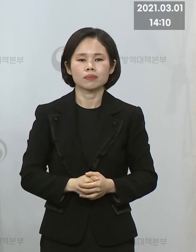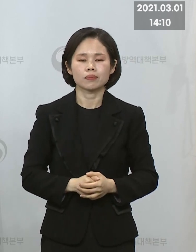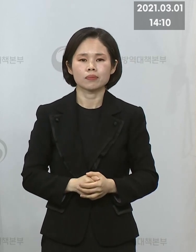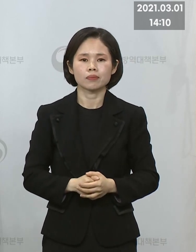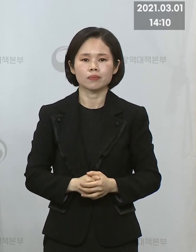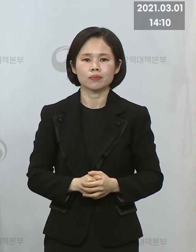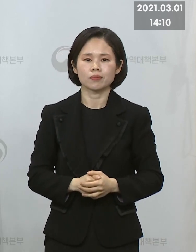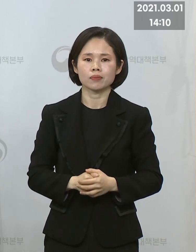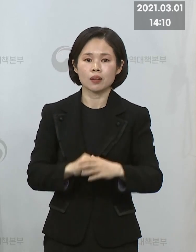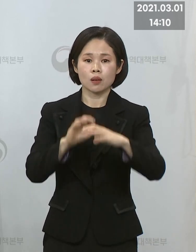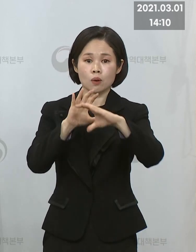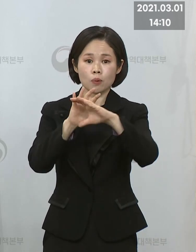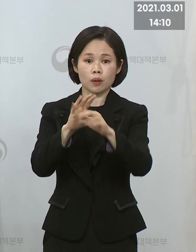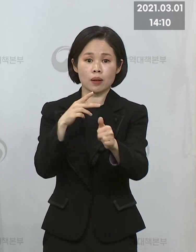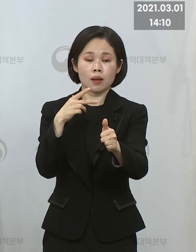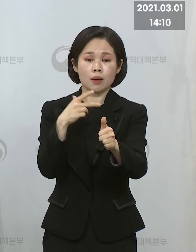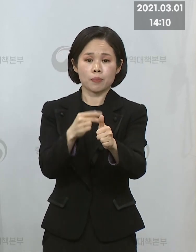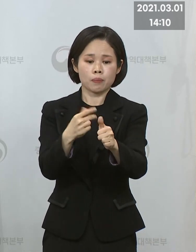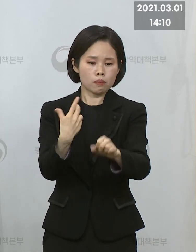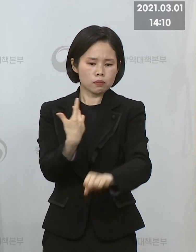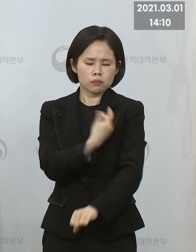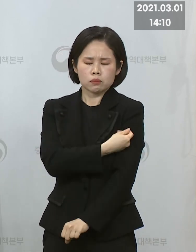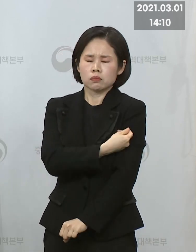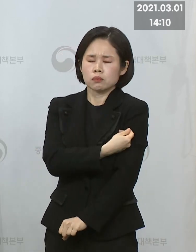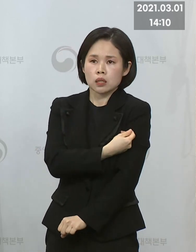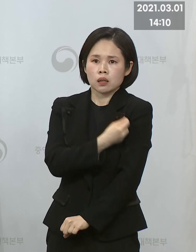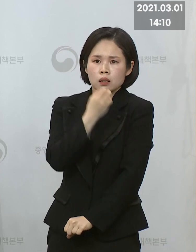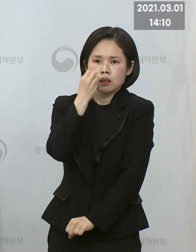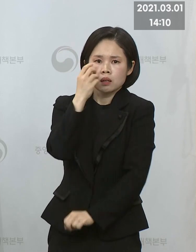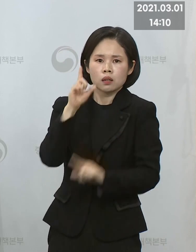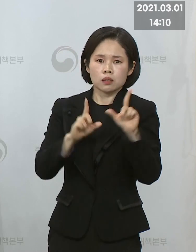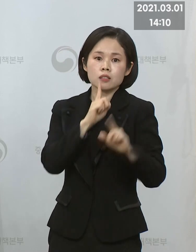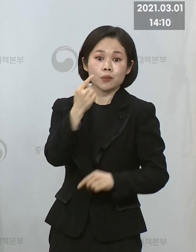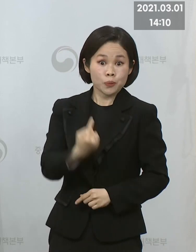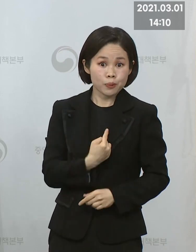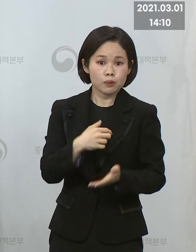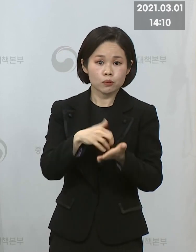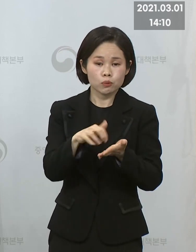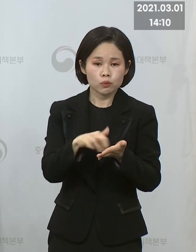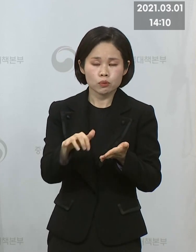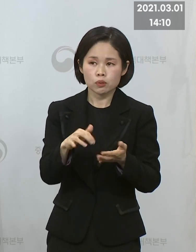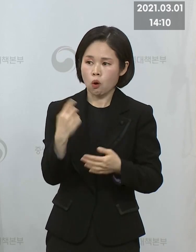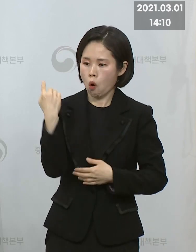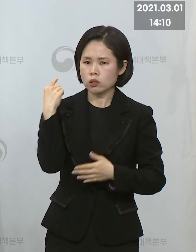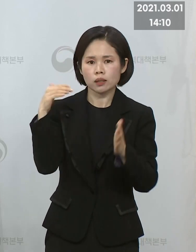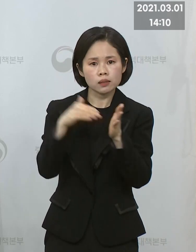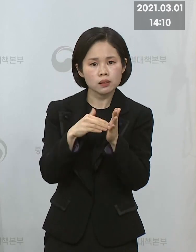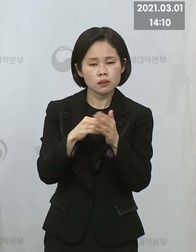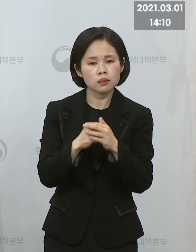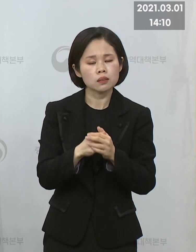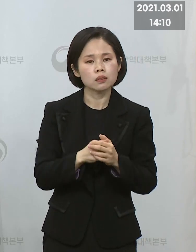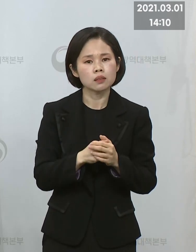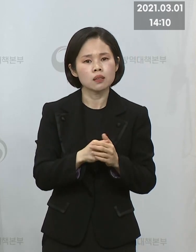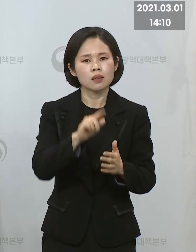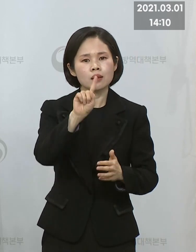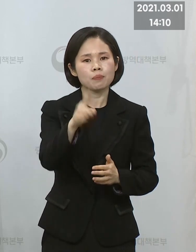코로나19 예방접종 후 이상 반응으로 의심되어 신고된 사례는 3월 1일 0시 기준으로